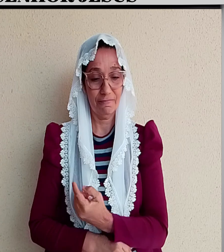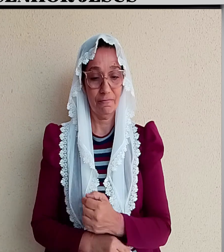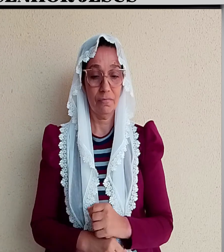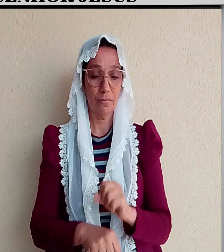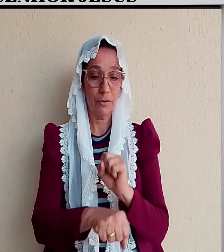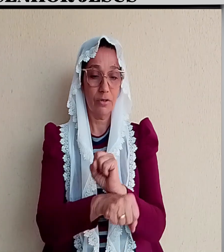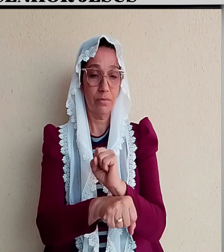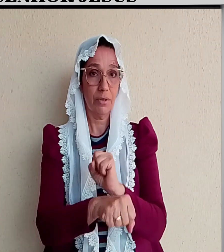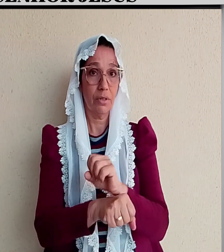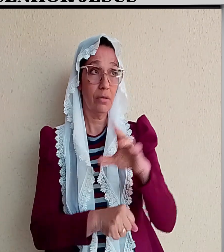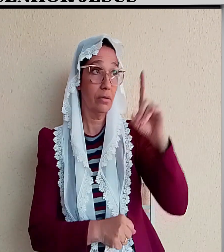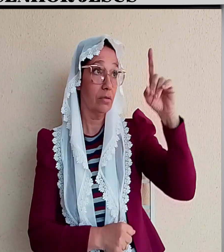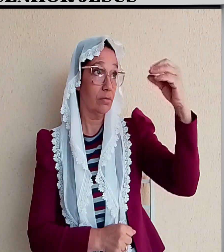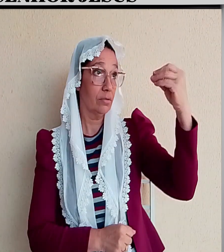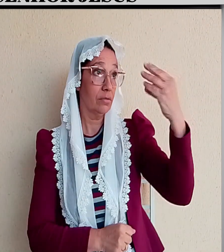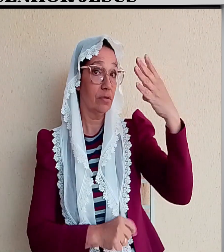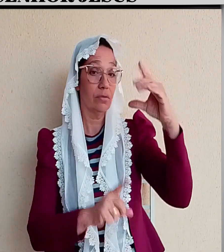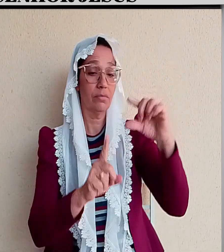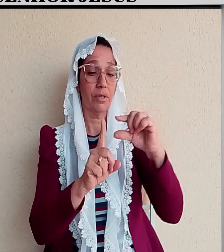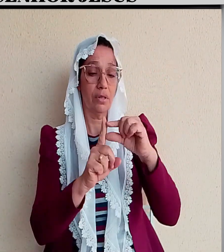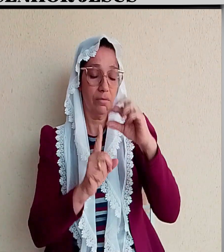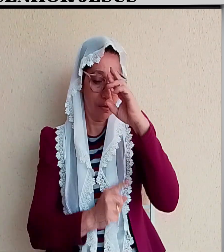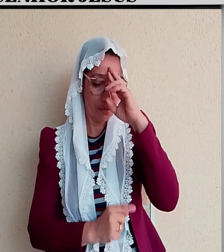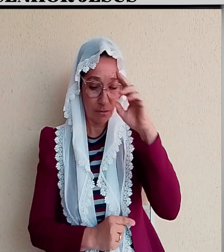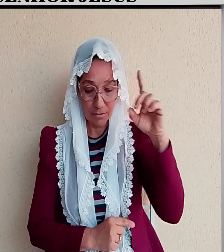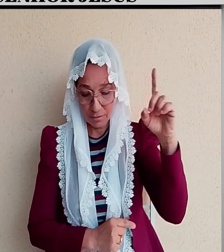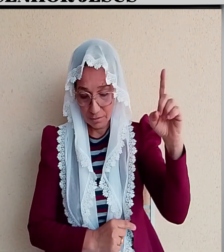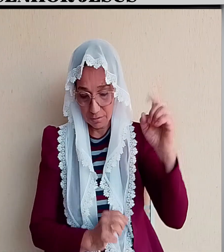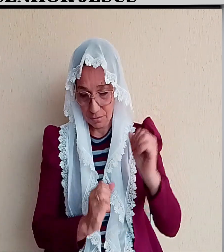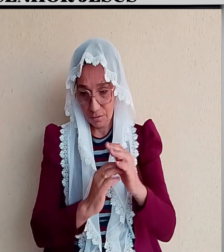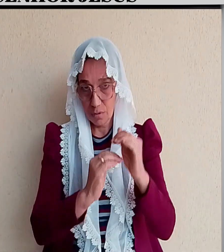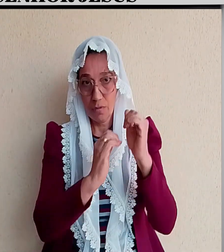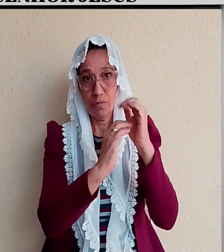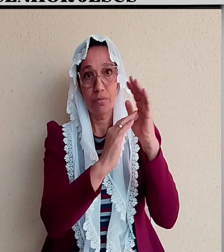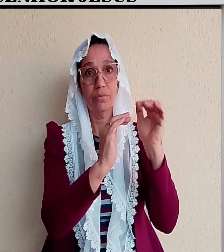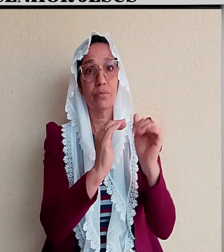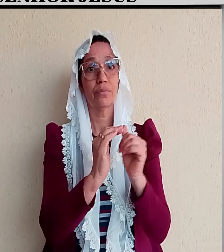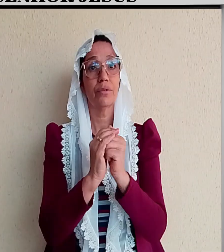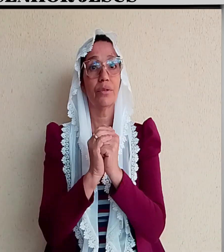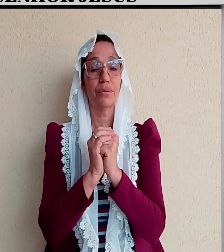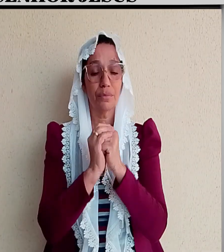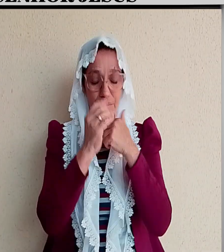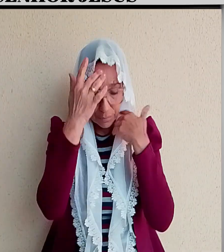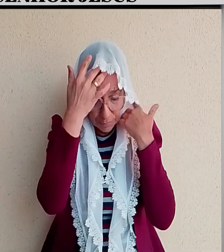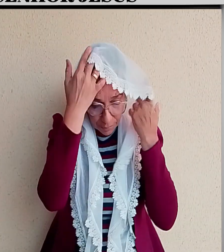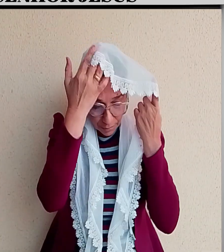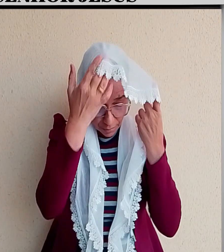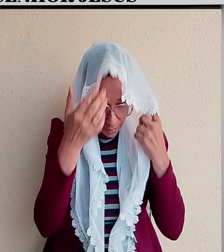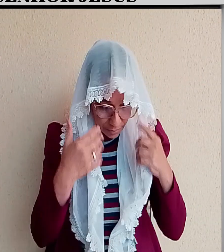Deus, seja louvado. Amém. Aleluia, Jesus.